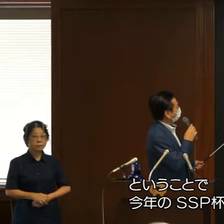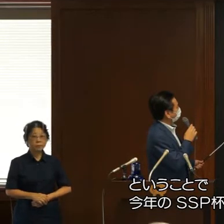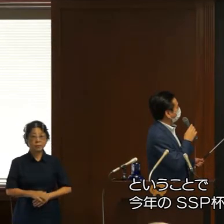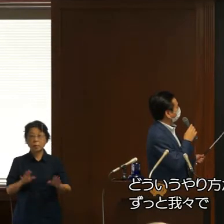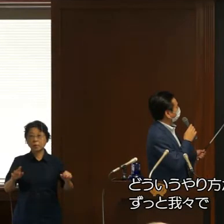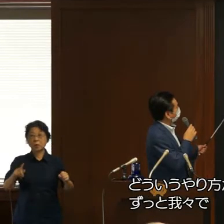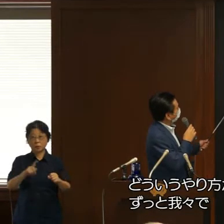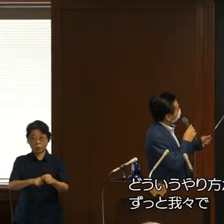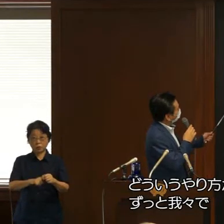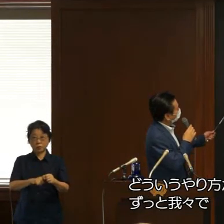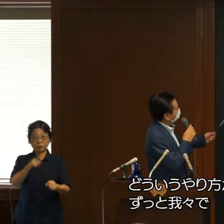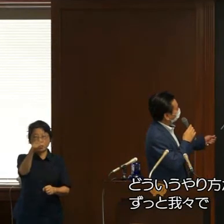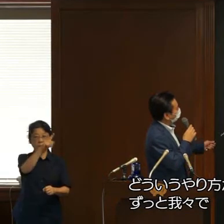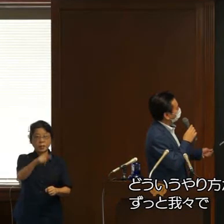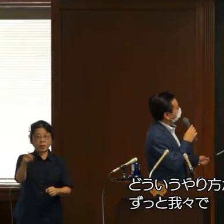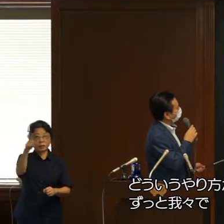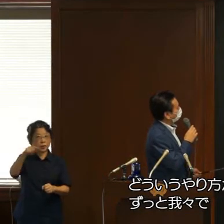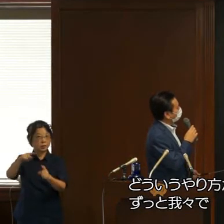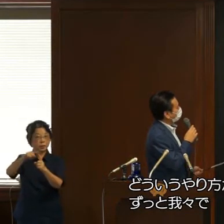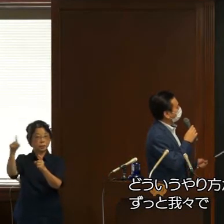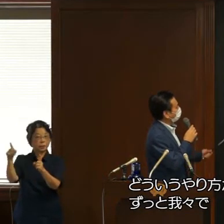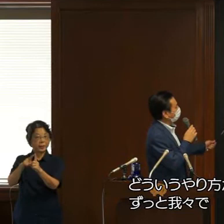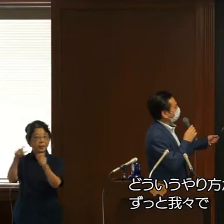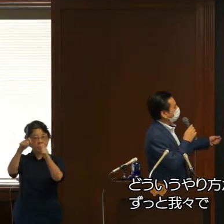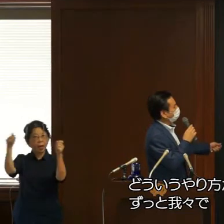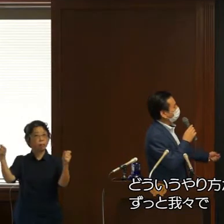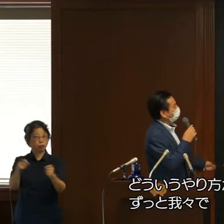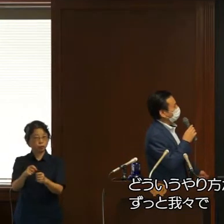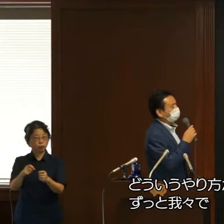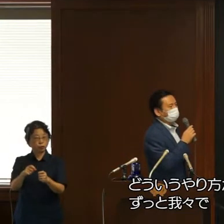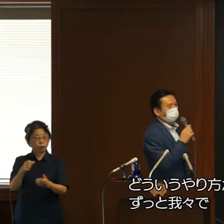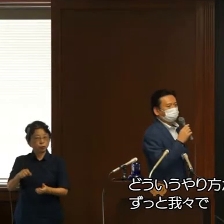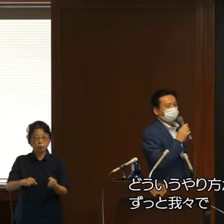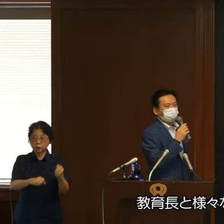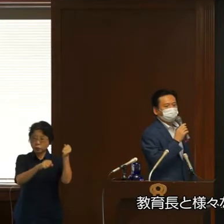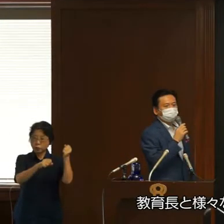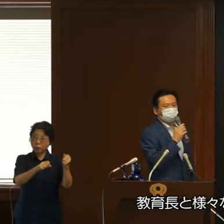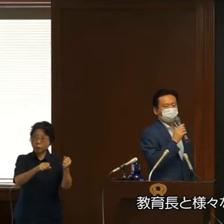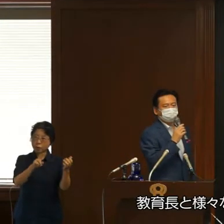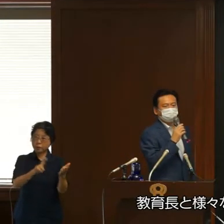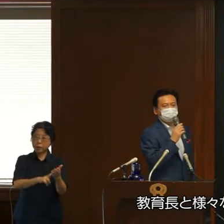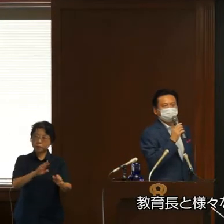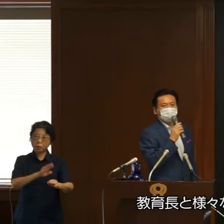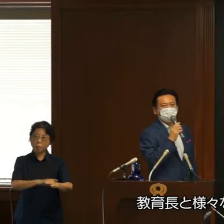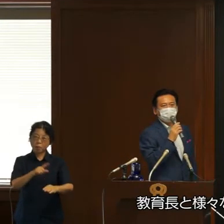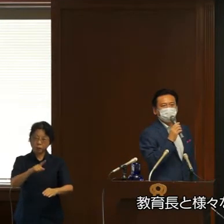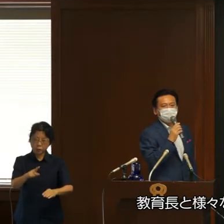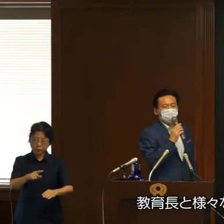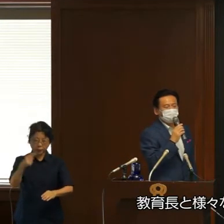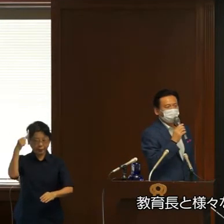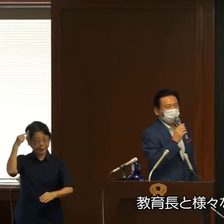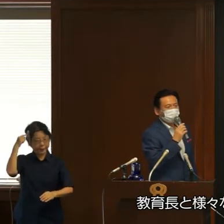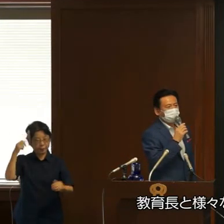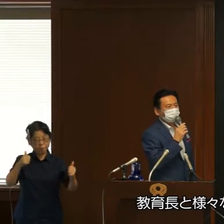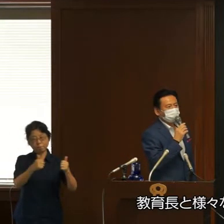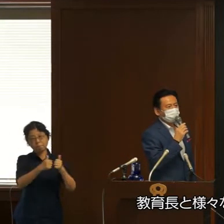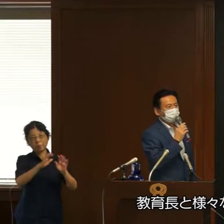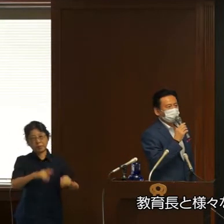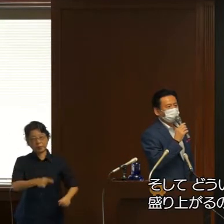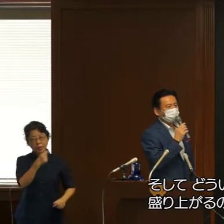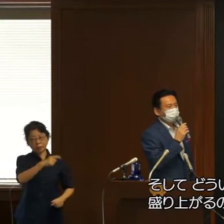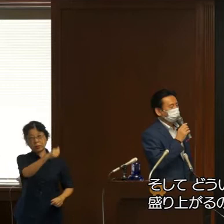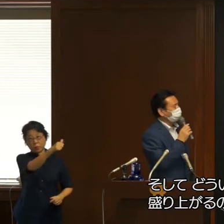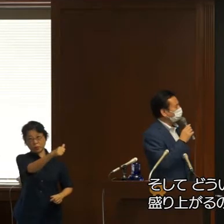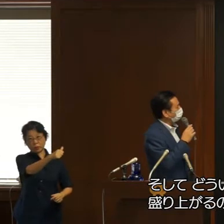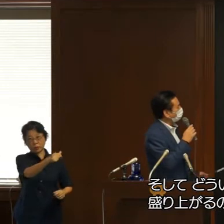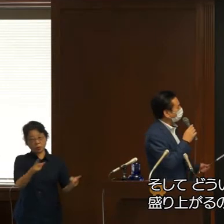考えた場合に、まあ、どういうやり方があるのかというのはずっと我々で教育長とさまざまな意見交換をし